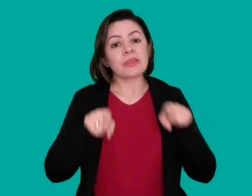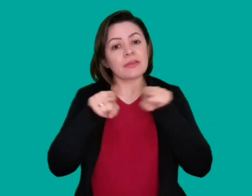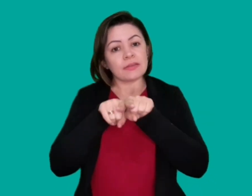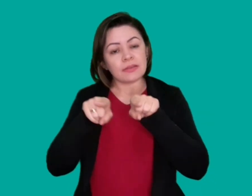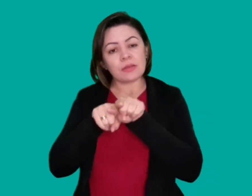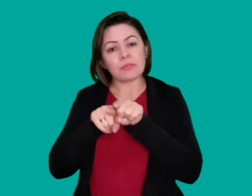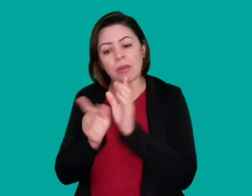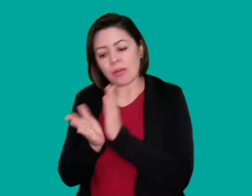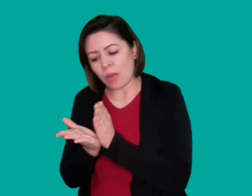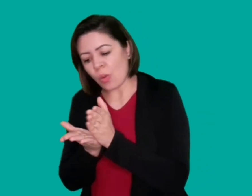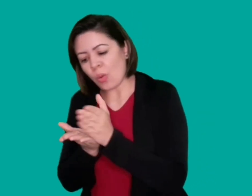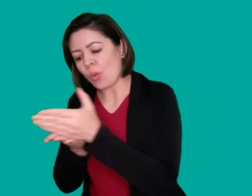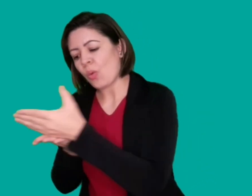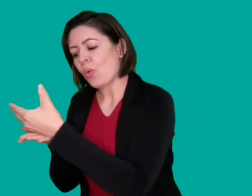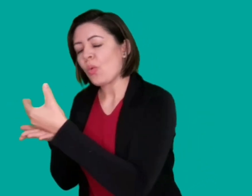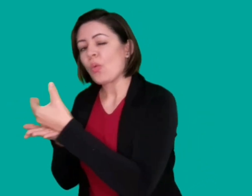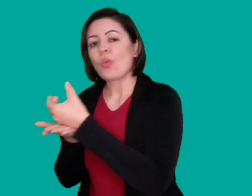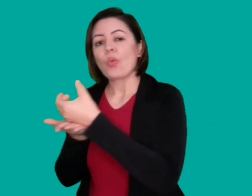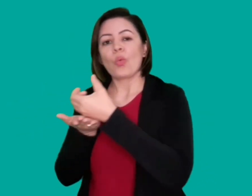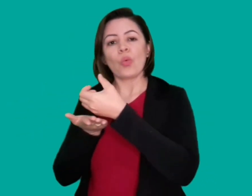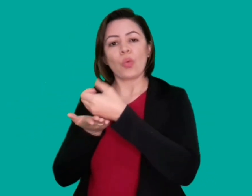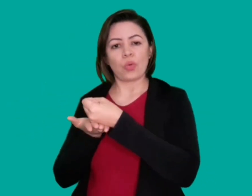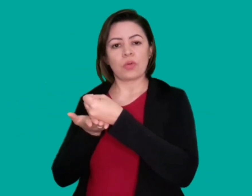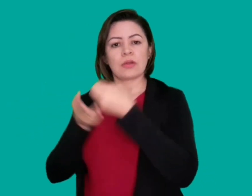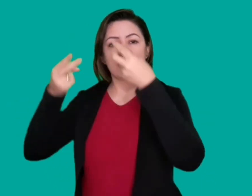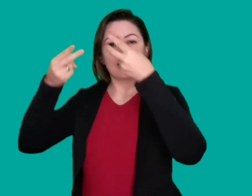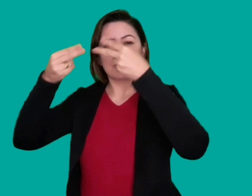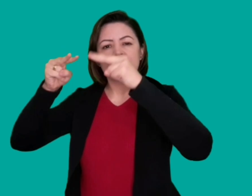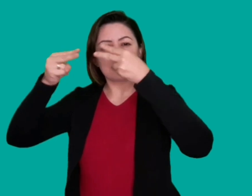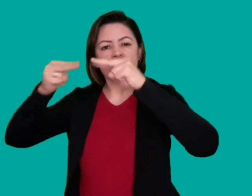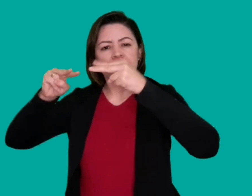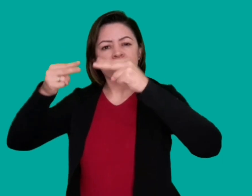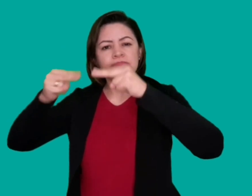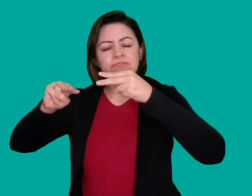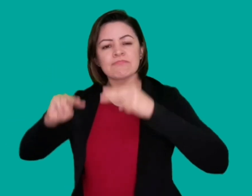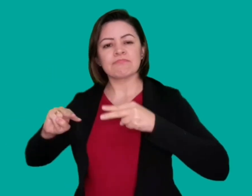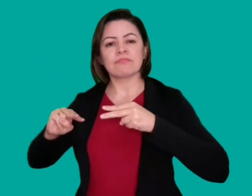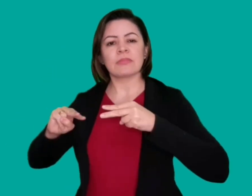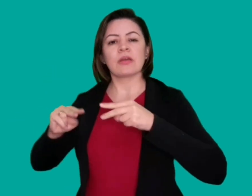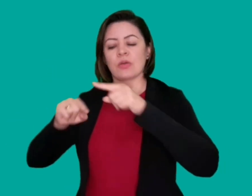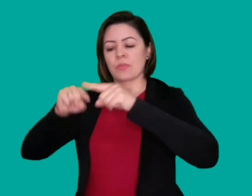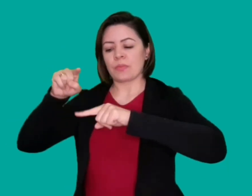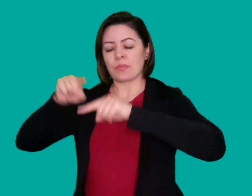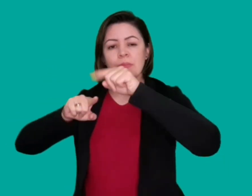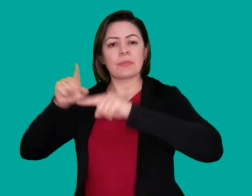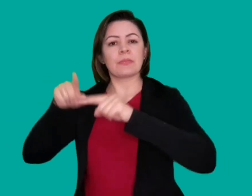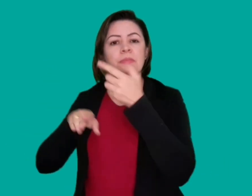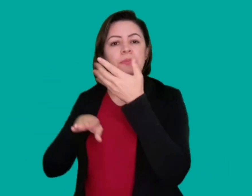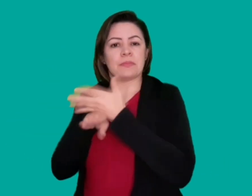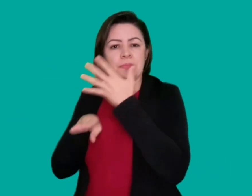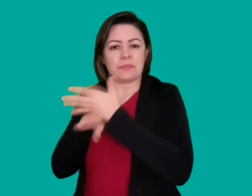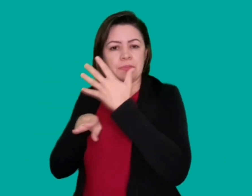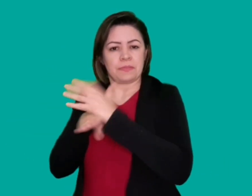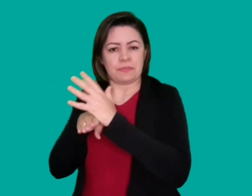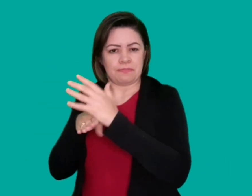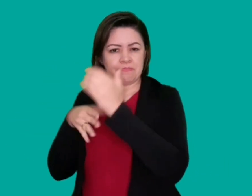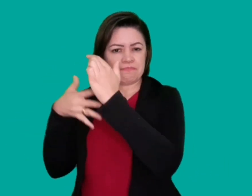também compilei alguns links o que Estão dispostos no material de apoio à